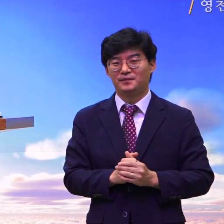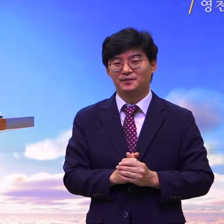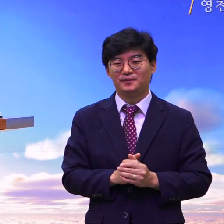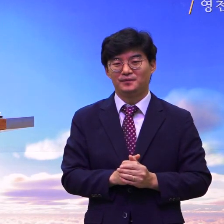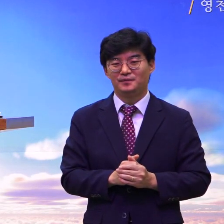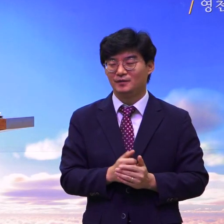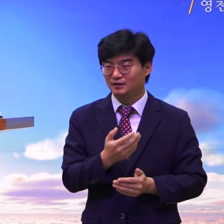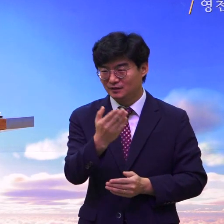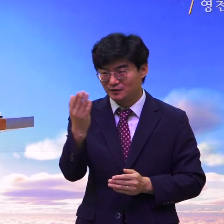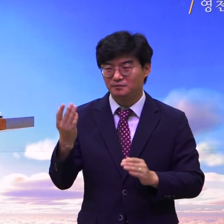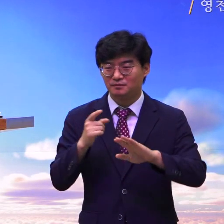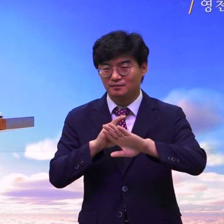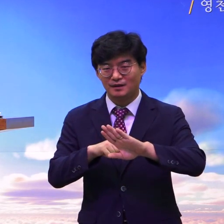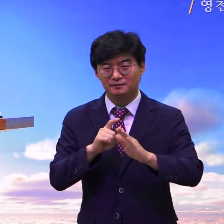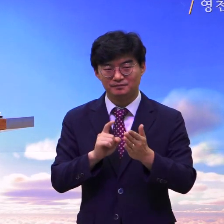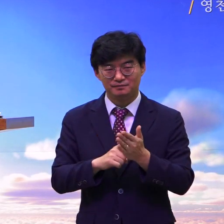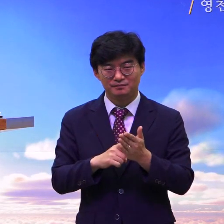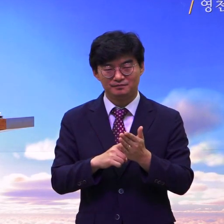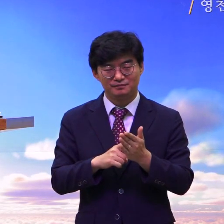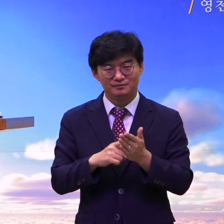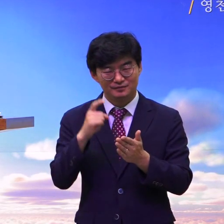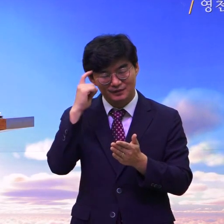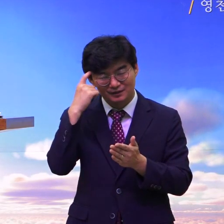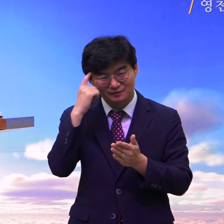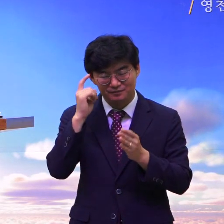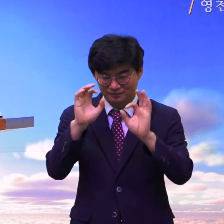보면서 여러분 어떻게 생각했겠습니까?